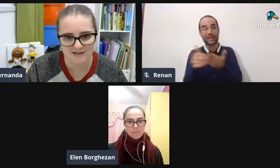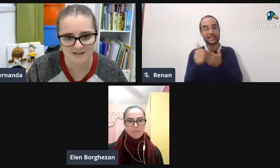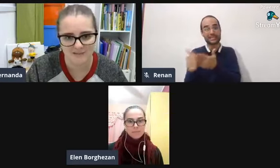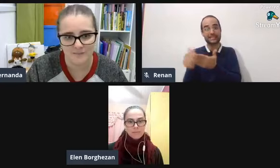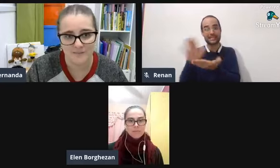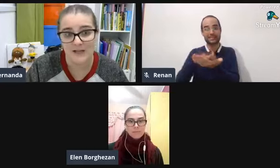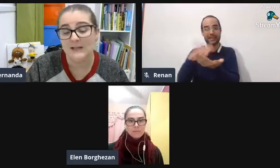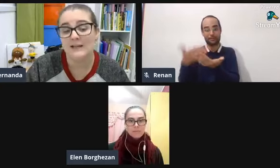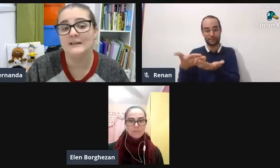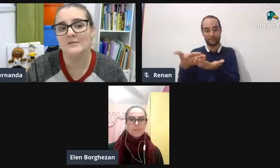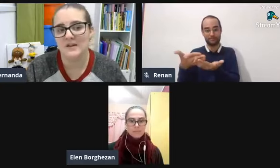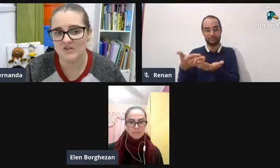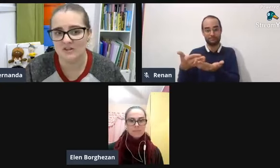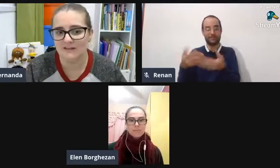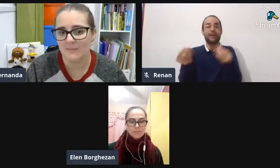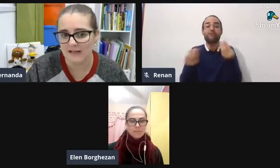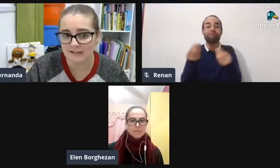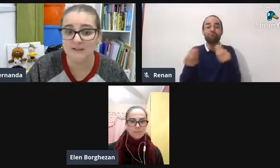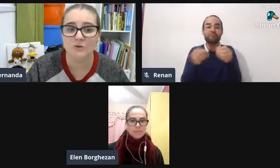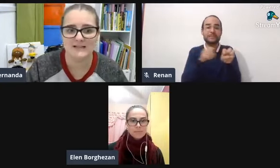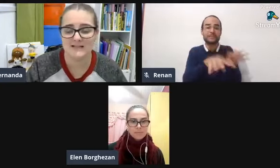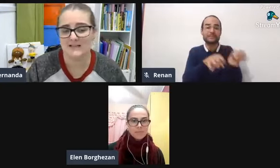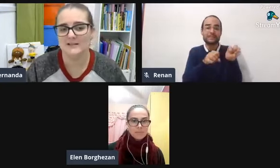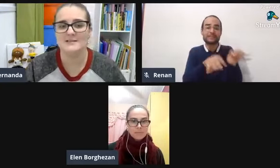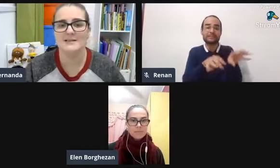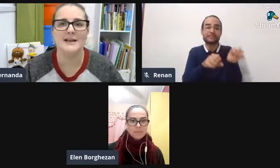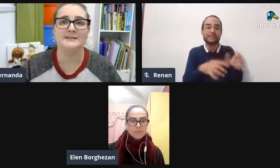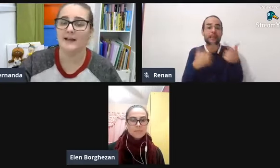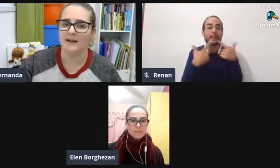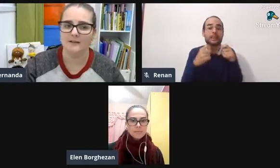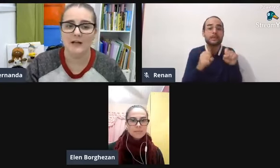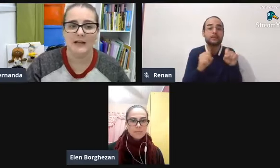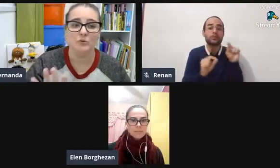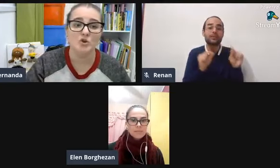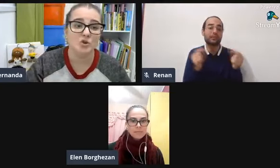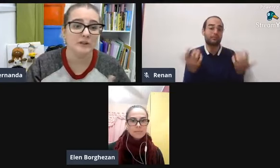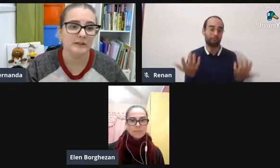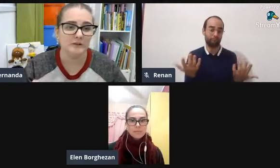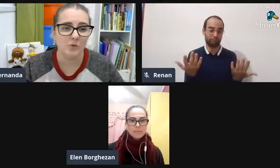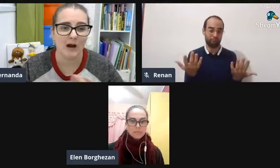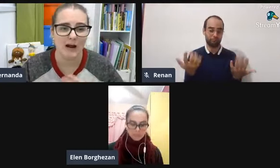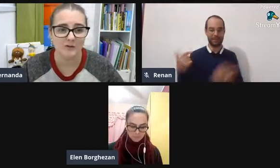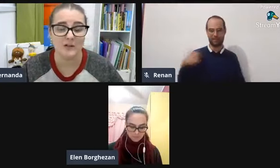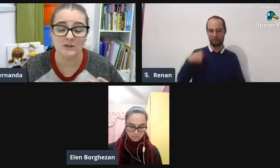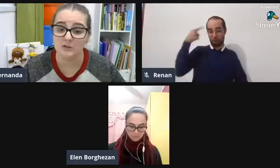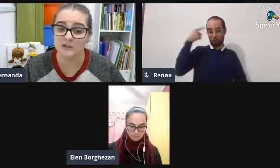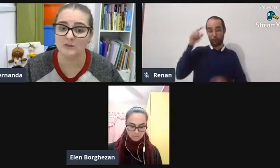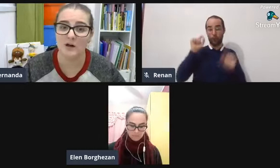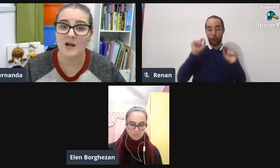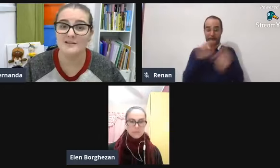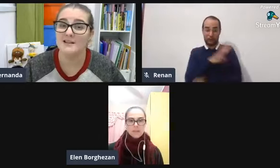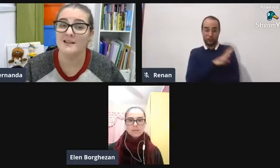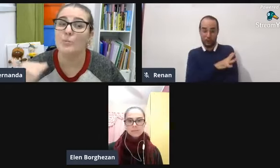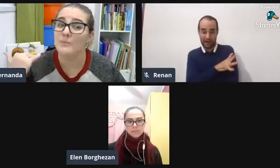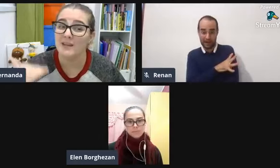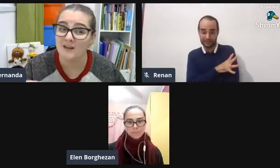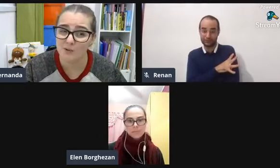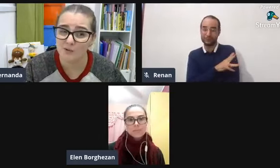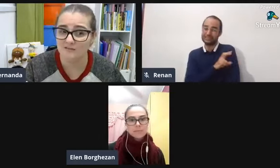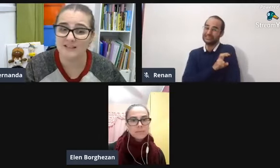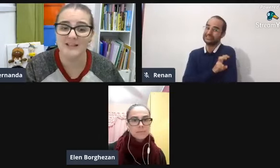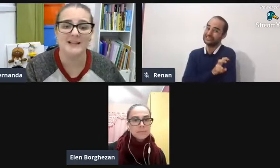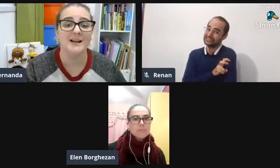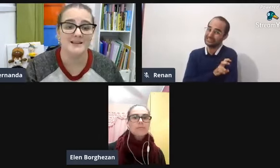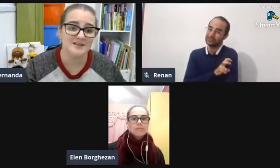para essa criança? Quem deveria estar trabalhando com essa criança ali até, eu estou chutando o 4º, 5º ano, que seria o